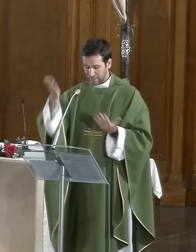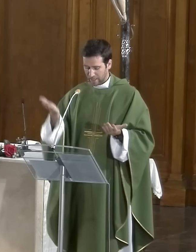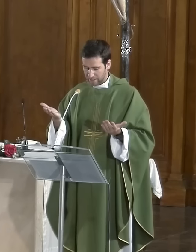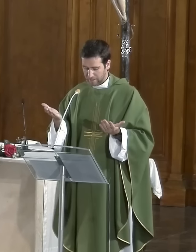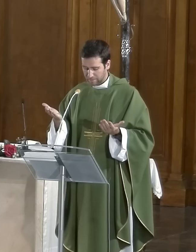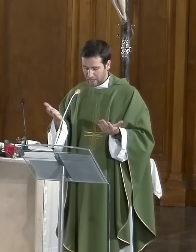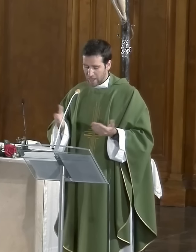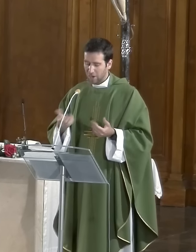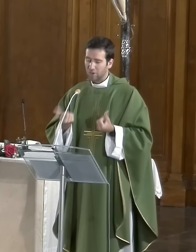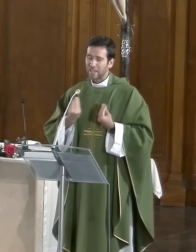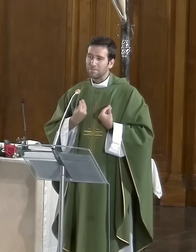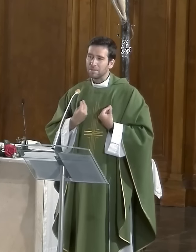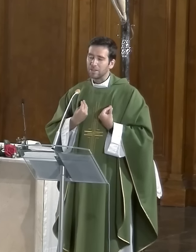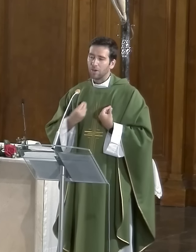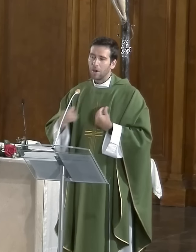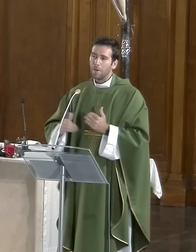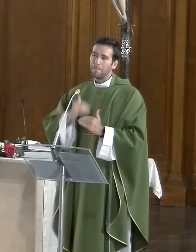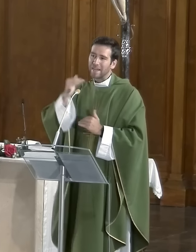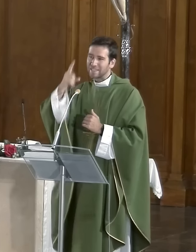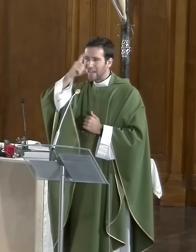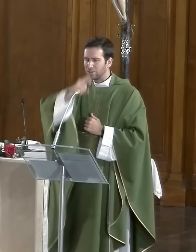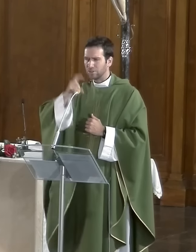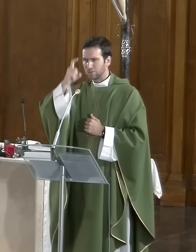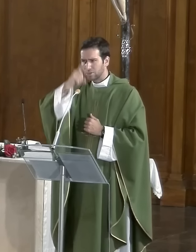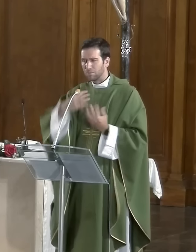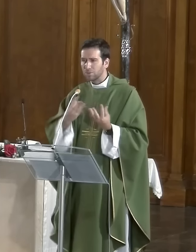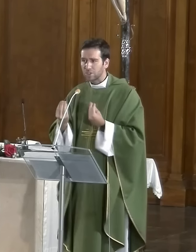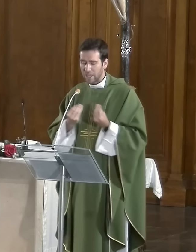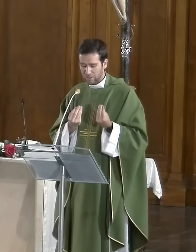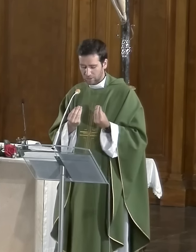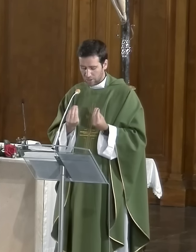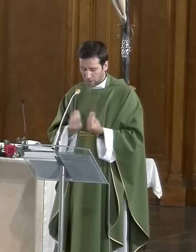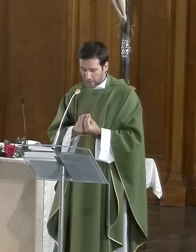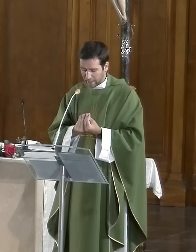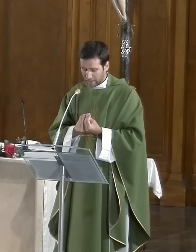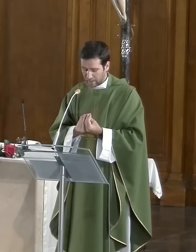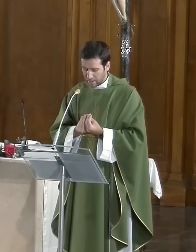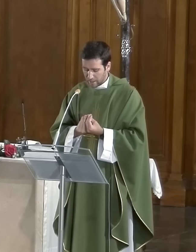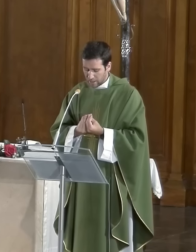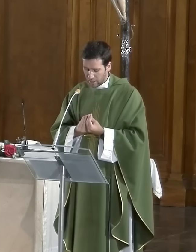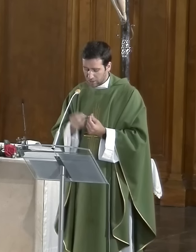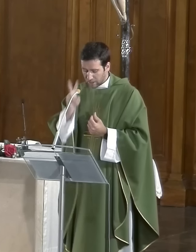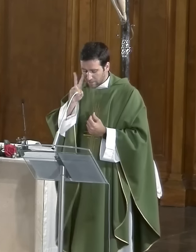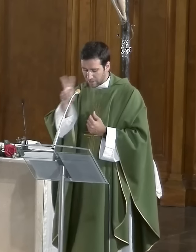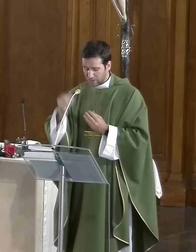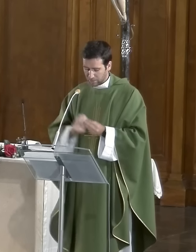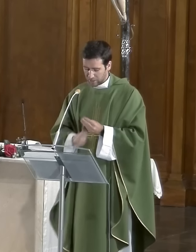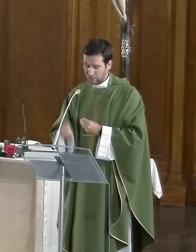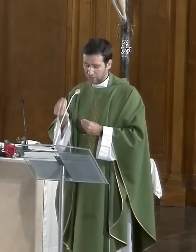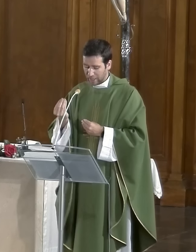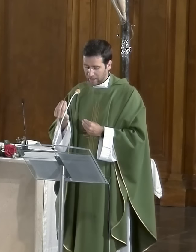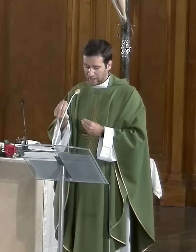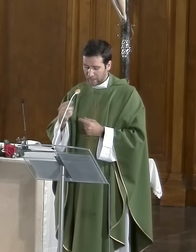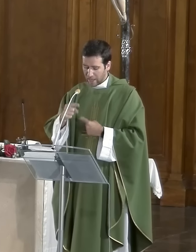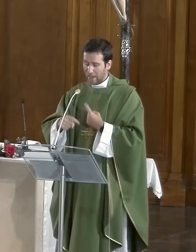Mesías. Los que han vivido más años, muchos años con Él, los que lo han visto, pues esto, crecer, han